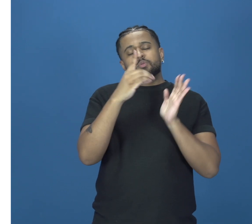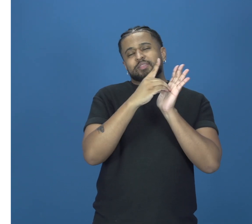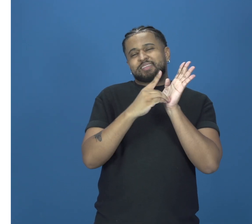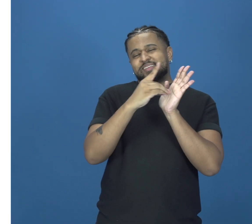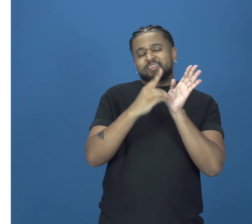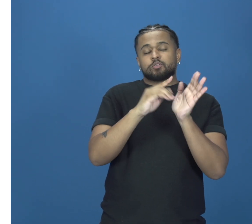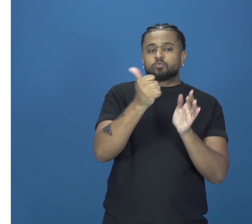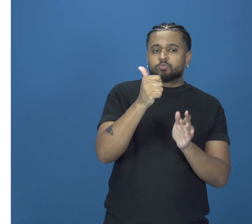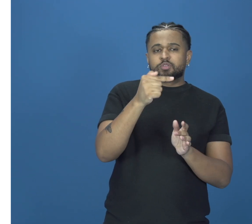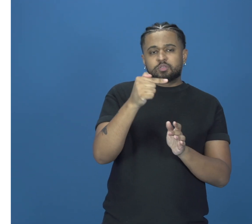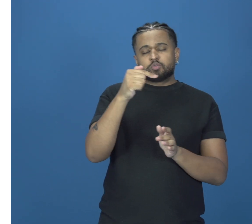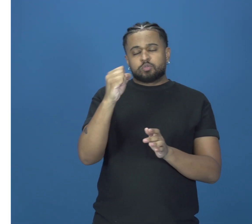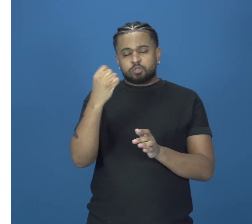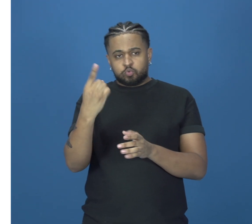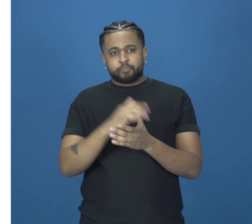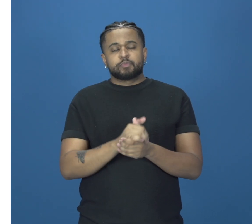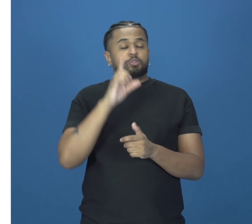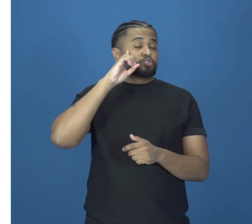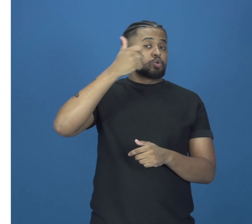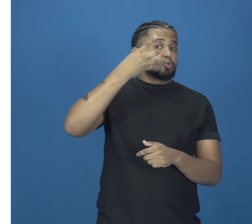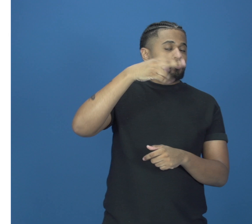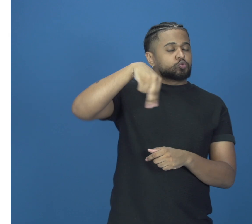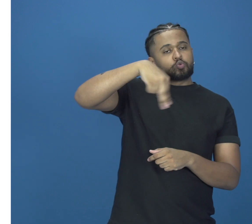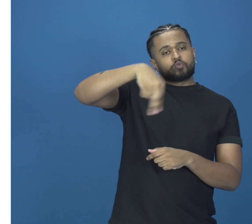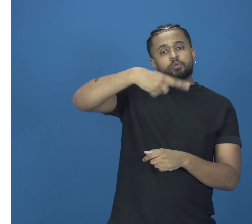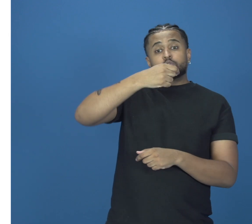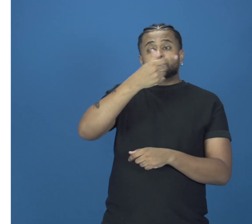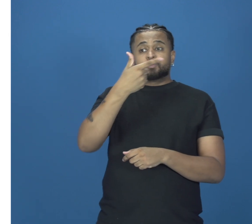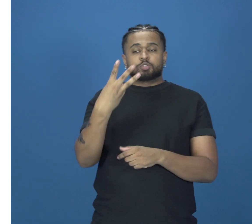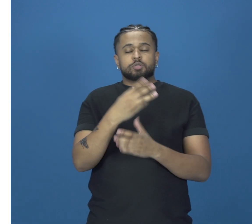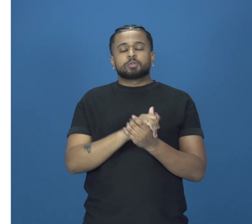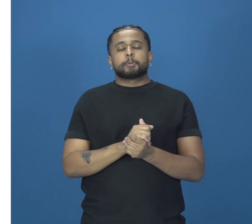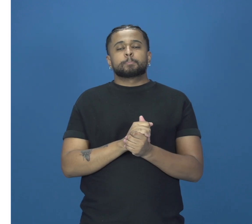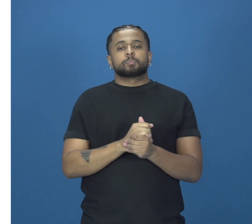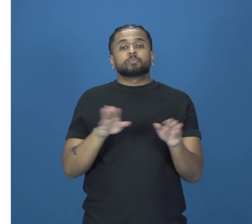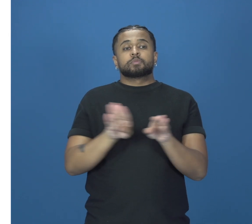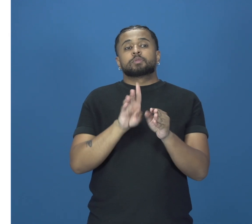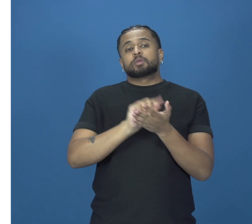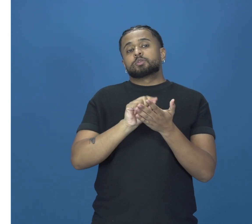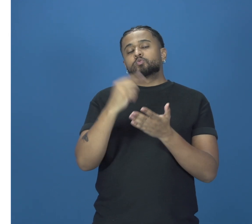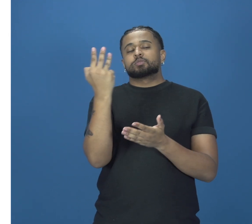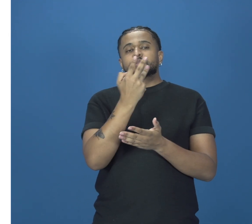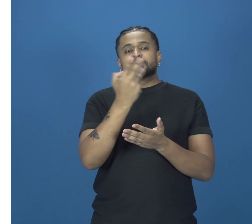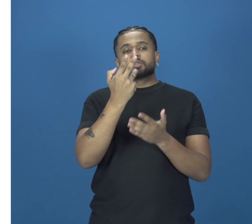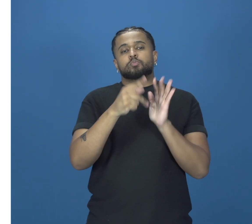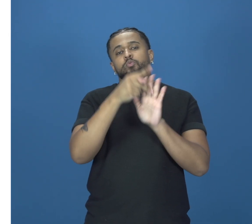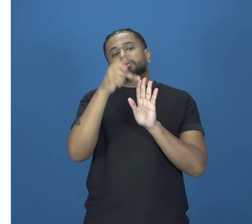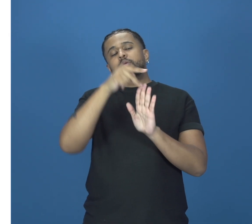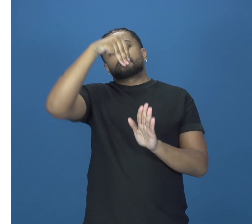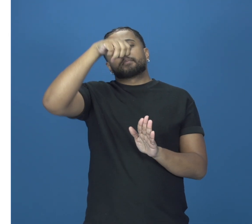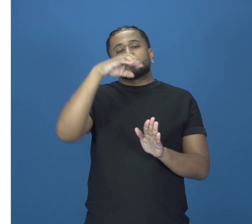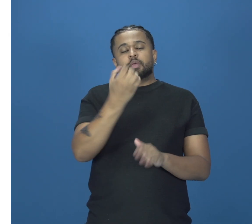número 11.781, de 14 de novembro de 2023, e no artigo 3º da Portaria